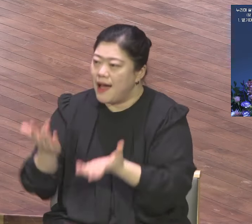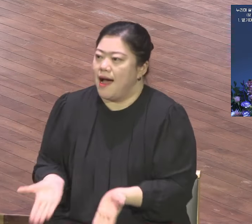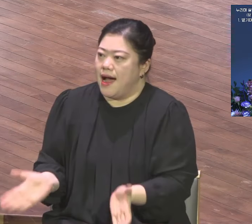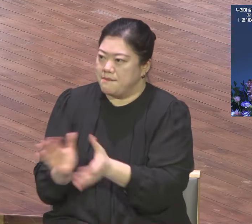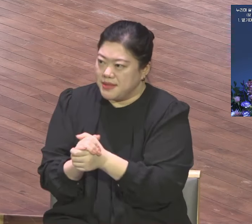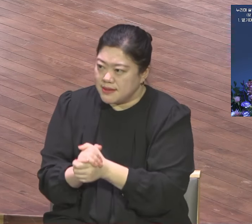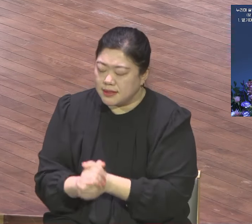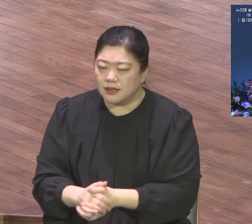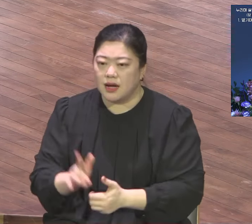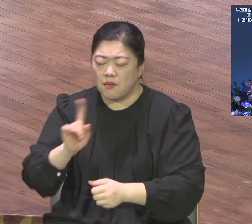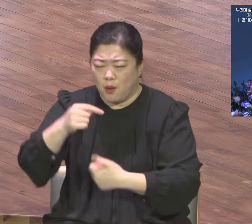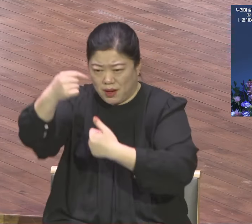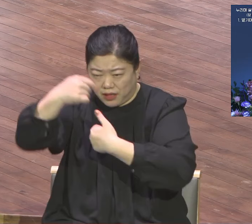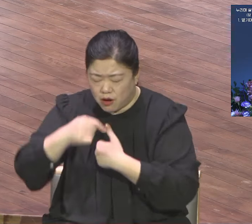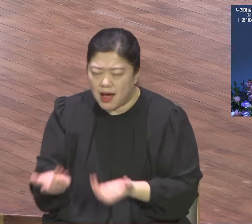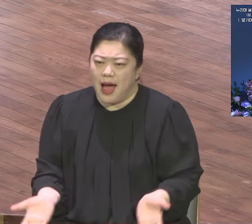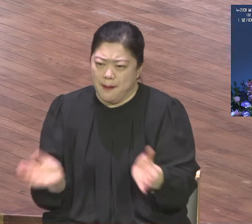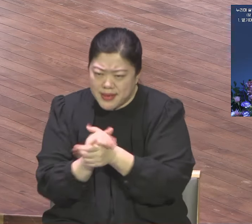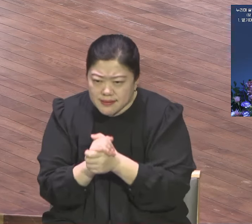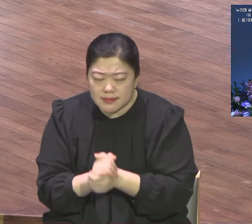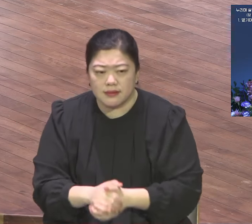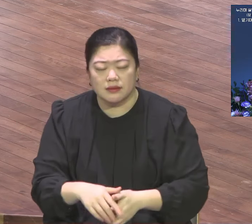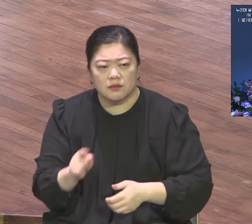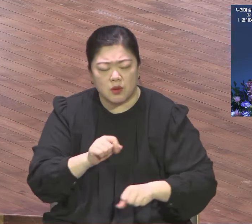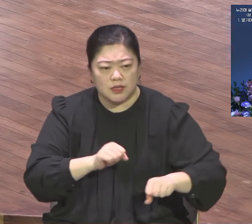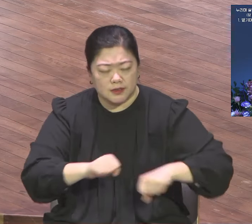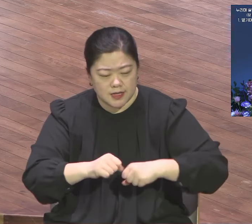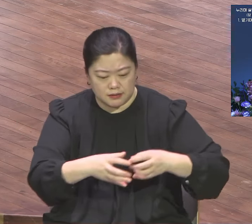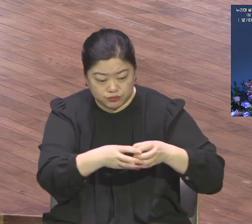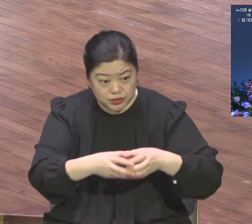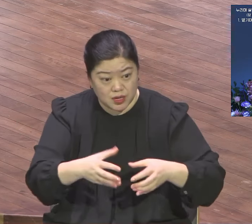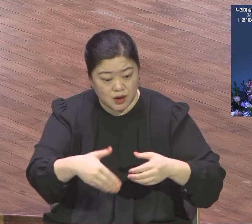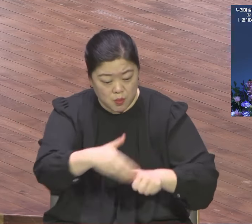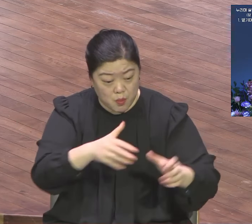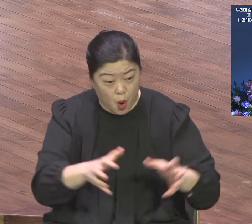환경 허락해 주시고 대해줄 수밖에 없도록.